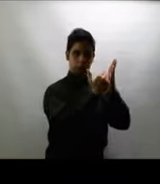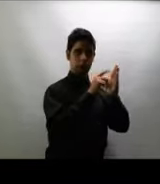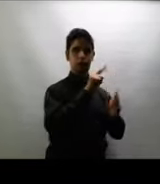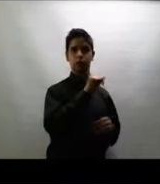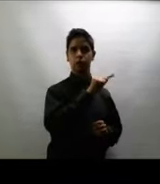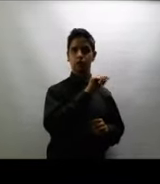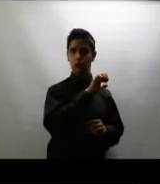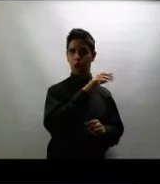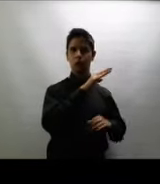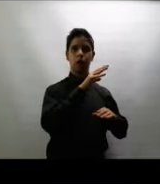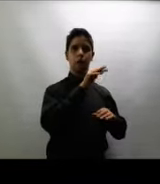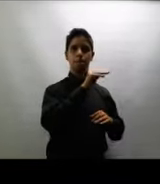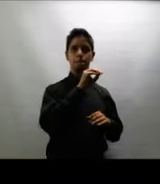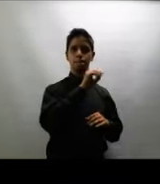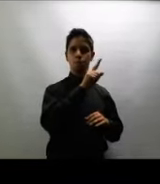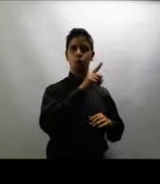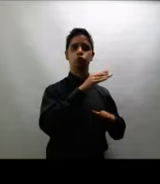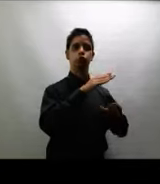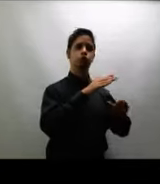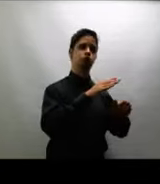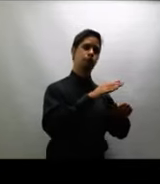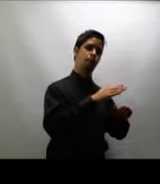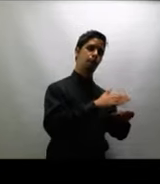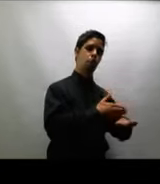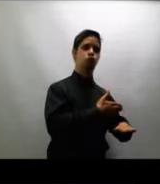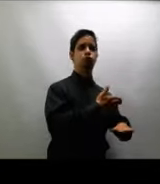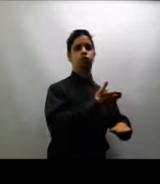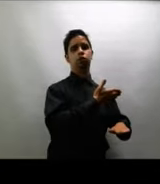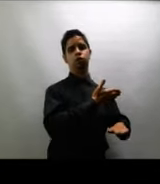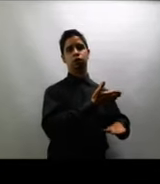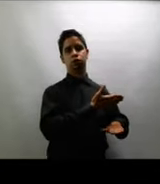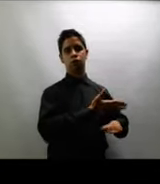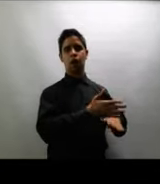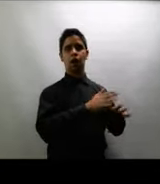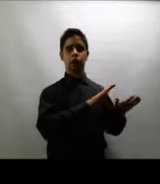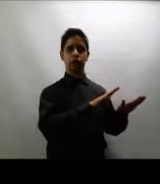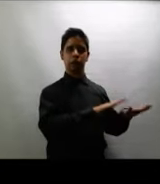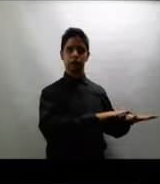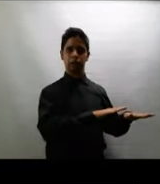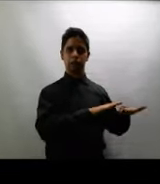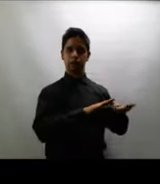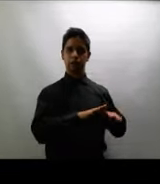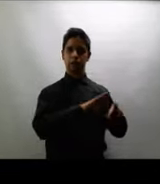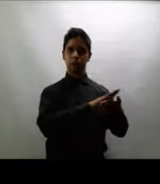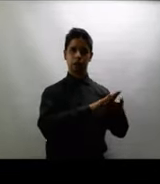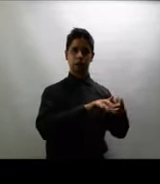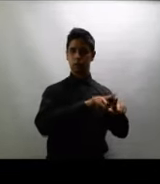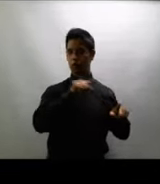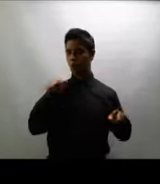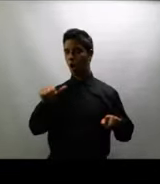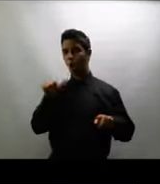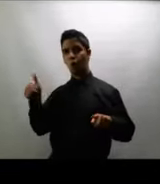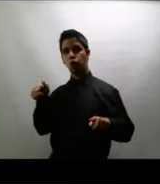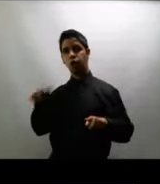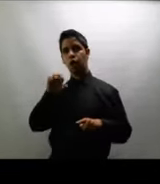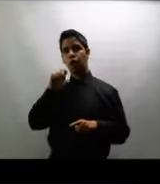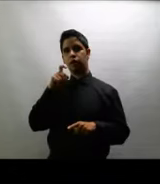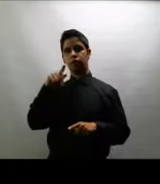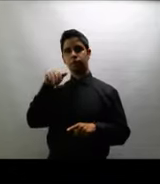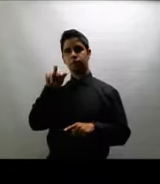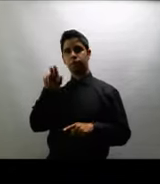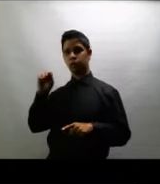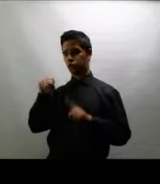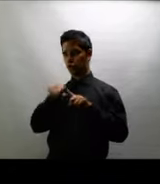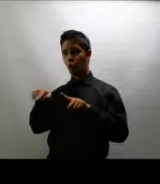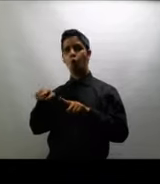son las canciones tranquilitas, relax, y el otro entonces el expreso, y le digo, voy a hacer como una, en la contracarátula, 2 tacitas